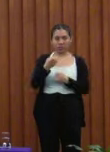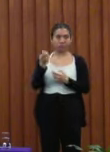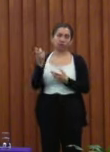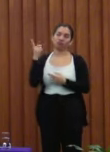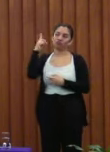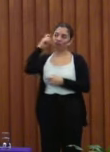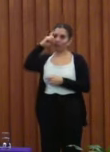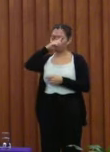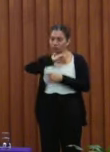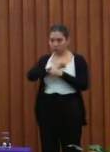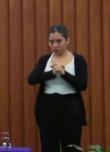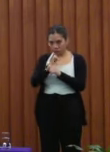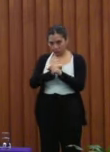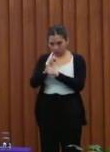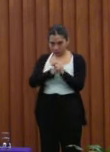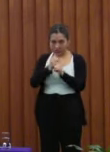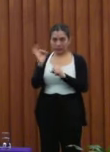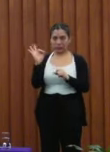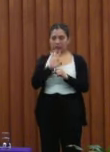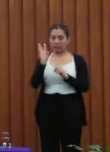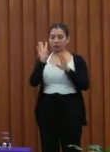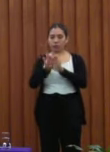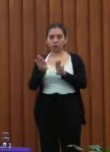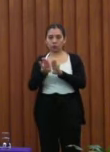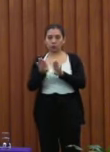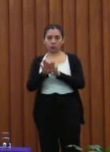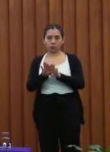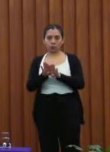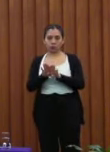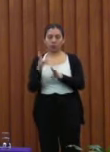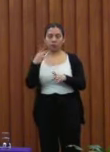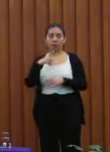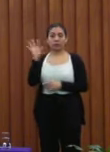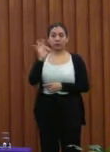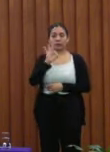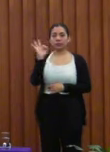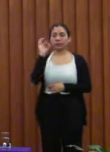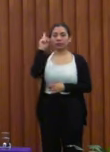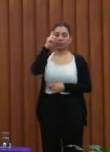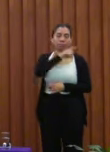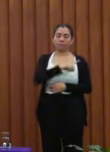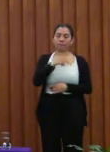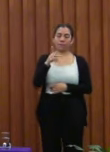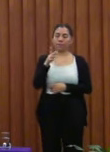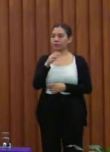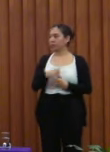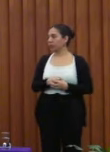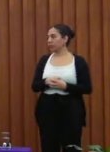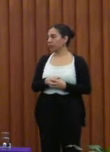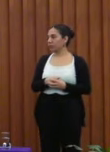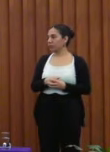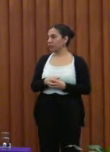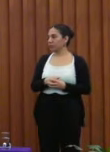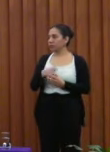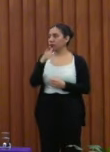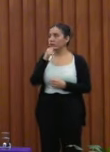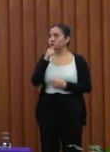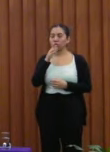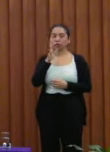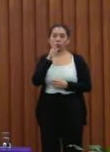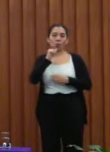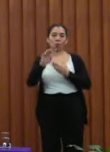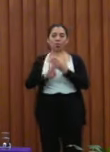un caso por estas motivaciones. Pero por muy complejo que sea, no podemos, las procuradurías no pueden evadir,